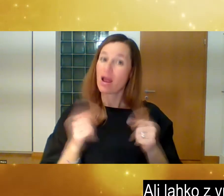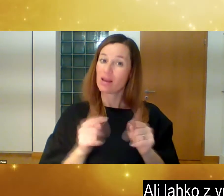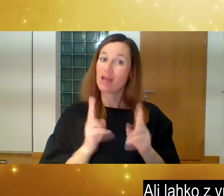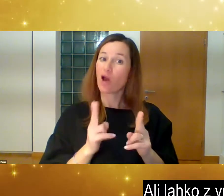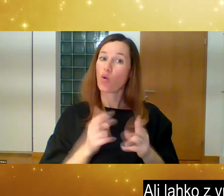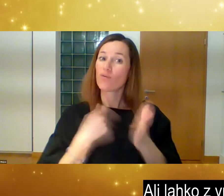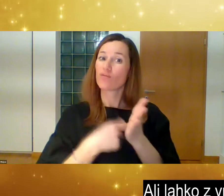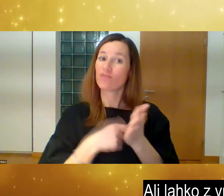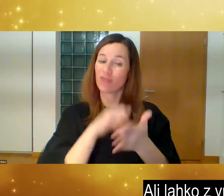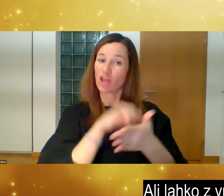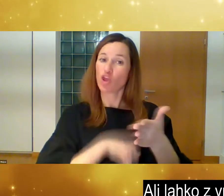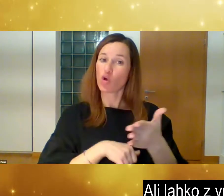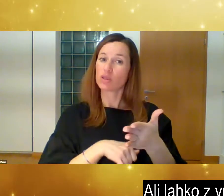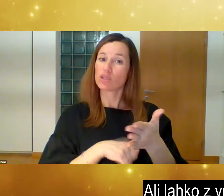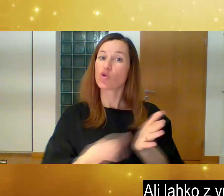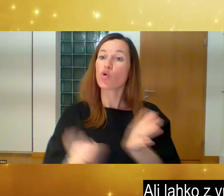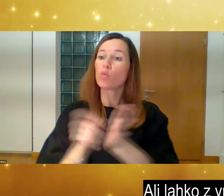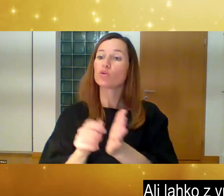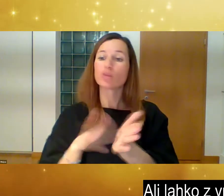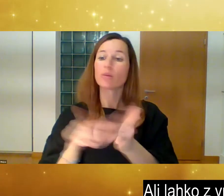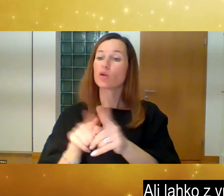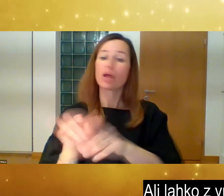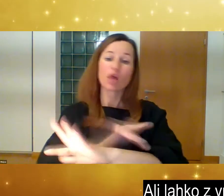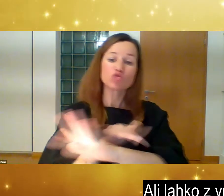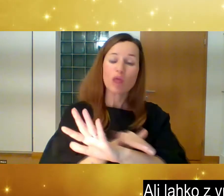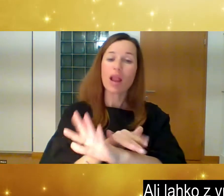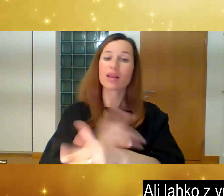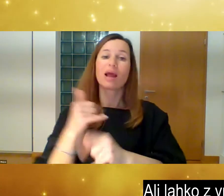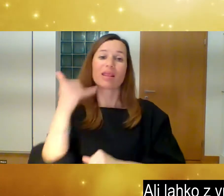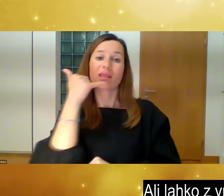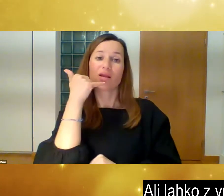vrednotnico kupiš tudi računalnik, telefon?